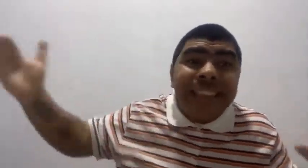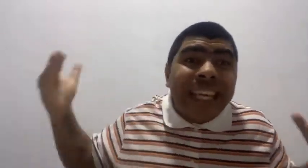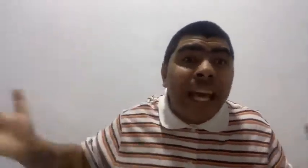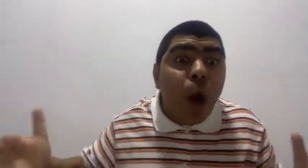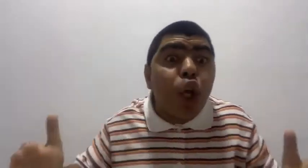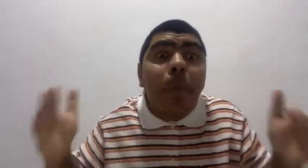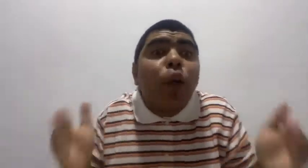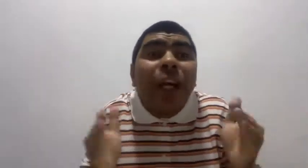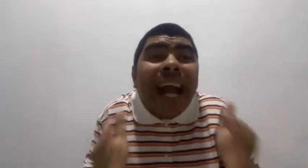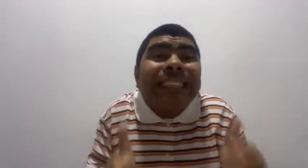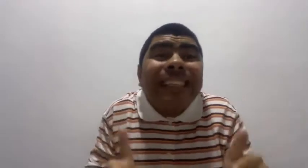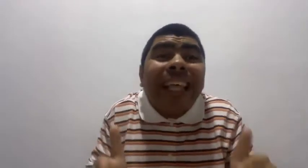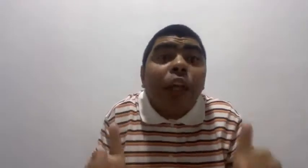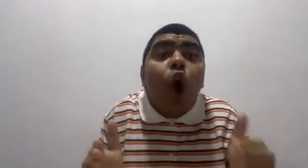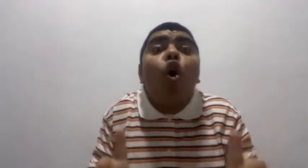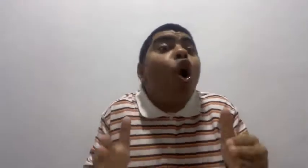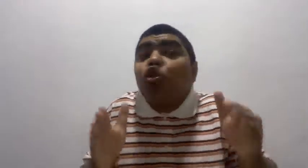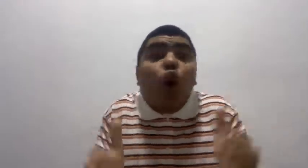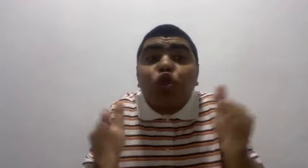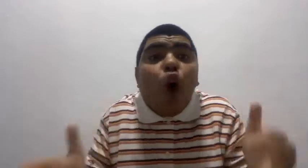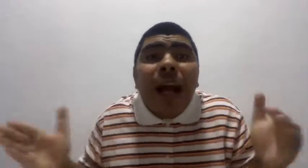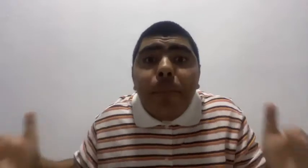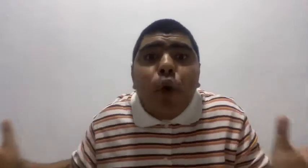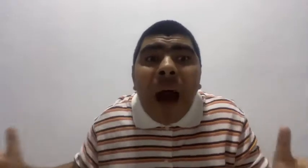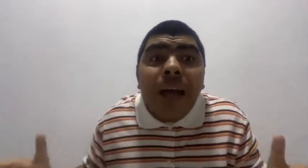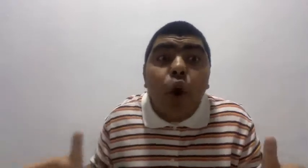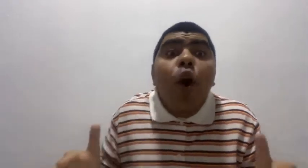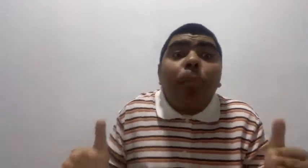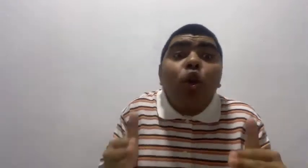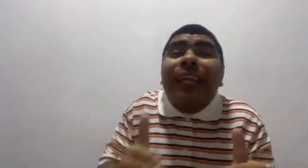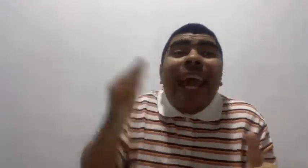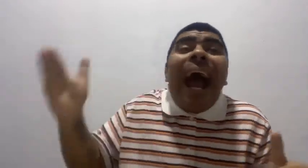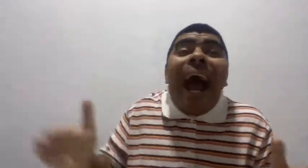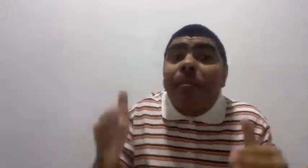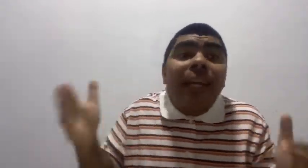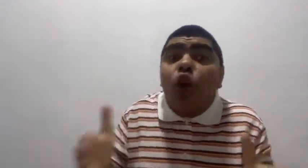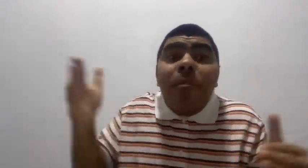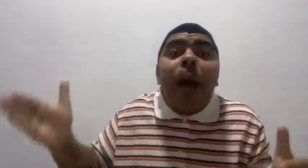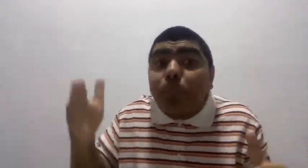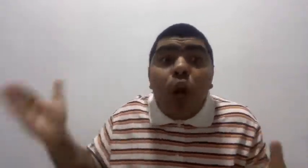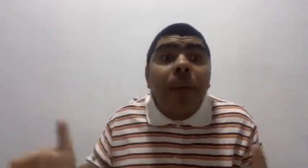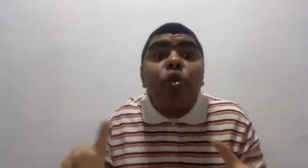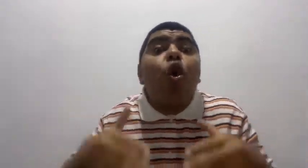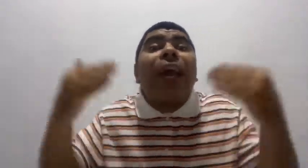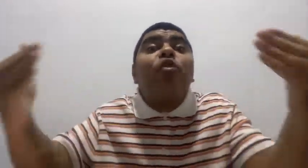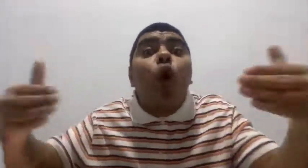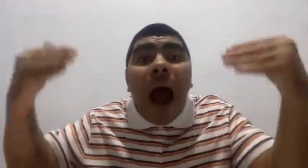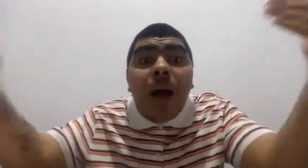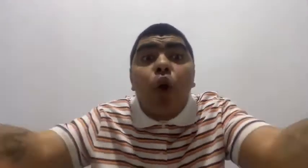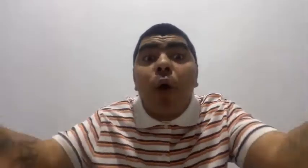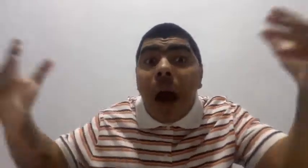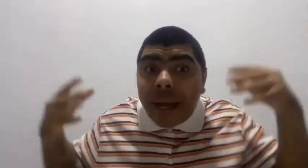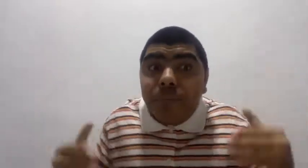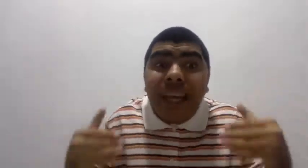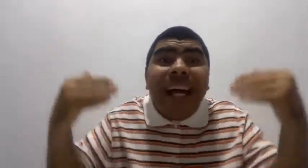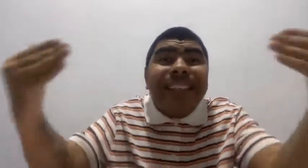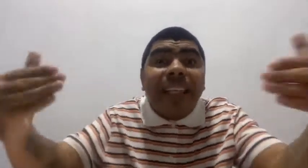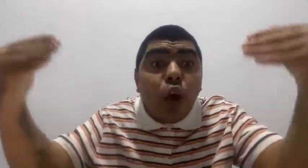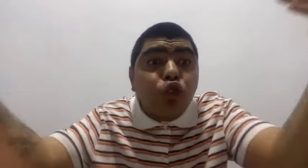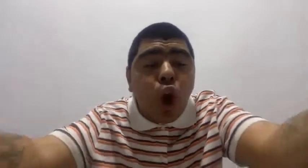20 demonios, pero delante de Dios no son aprobados, porque a mí no me aprueba lo que yo hago, amén, delante de los